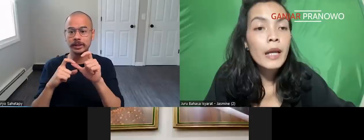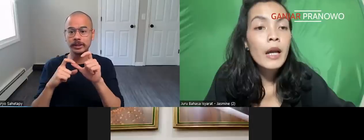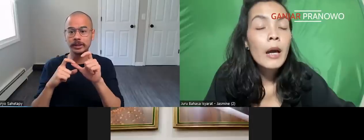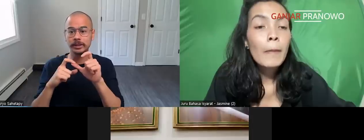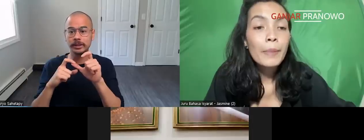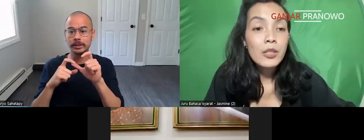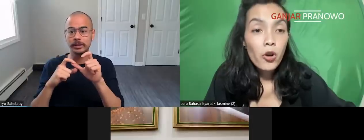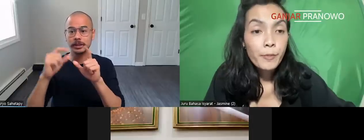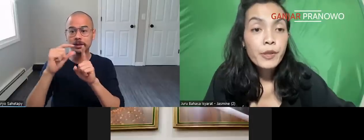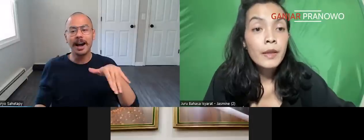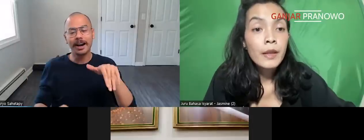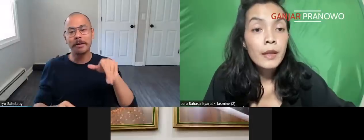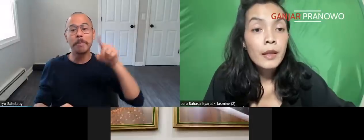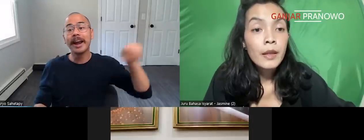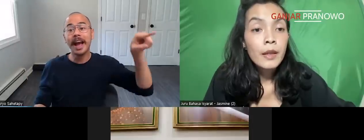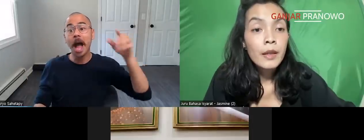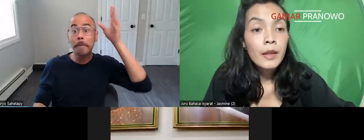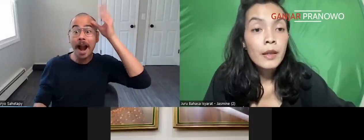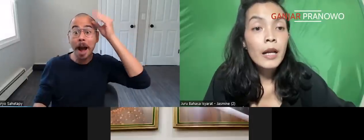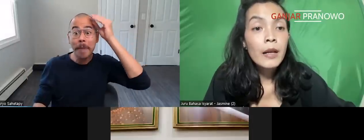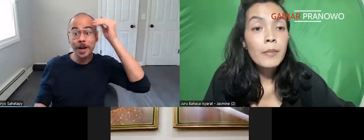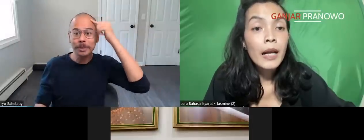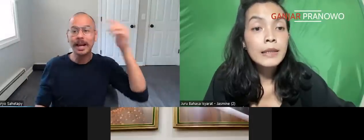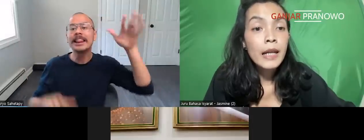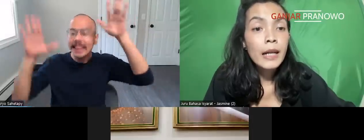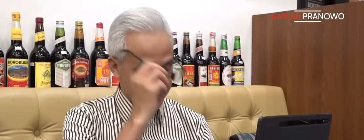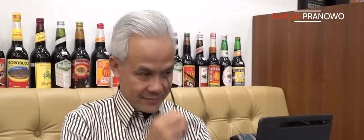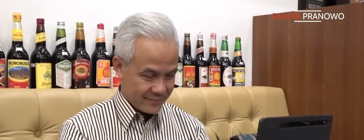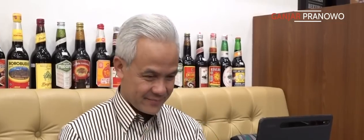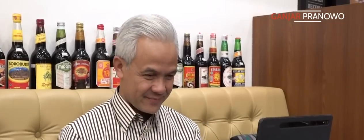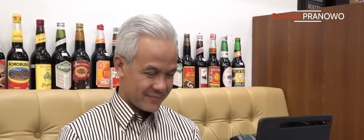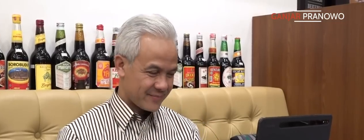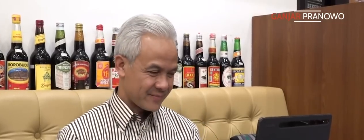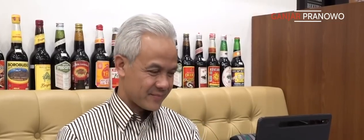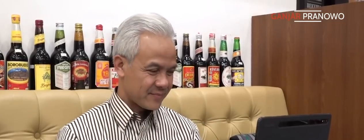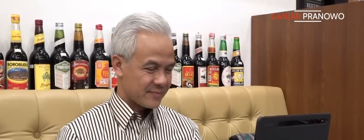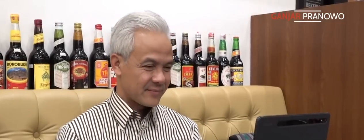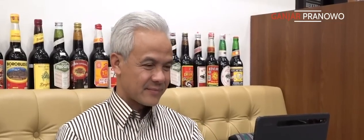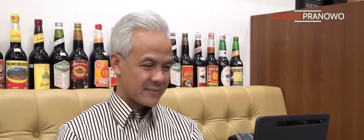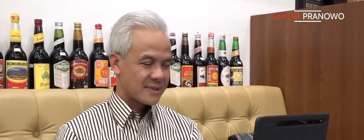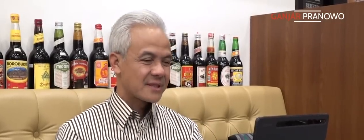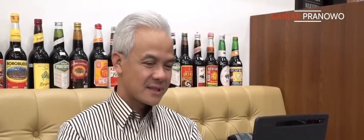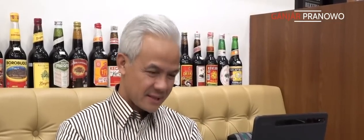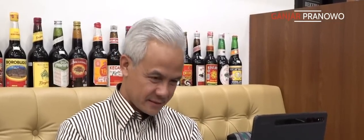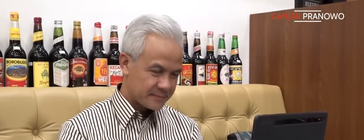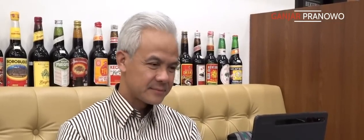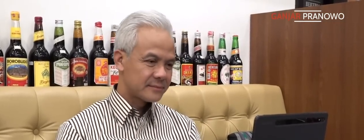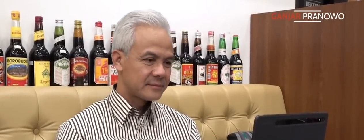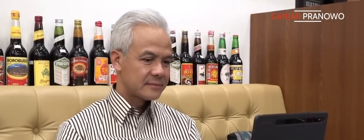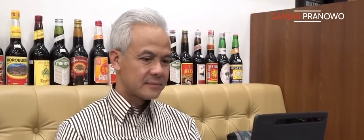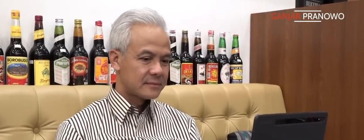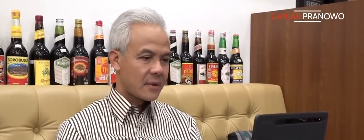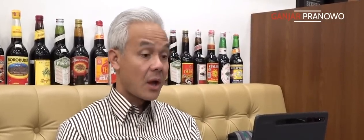Namanya pe Corps yang mengajak dosen Amerika datang ke Indonesia untuk mengajar